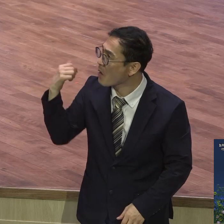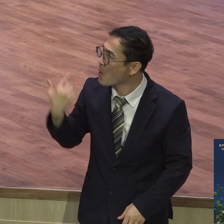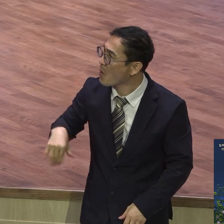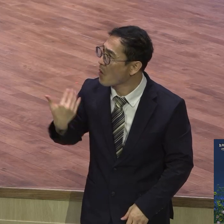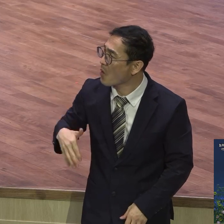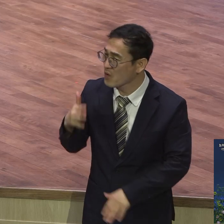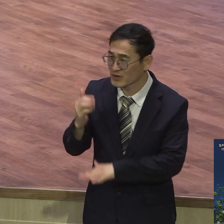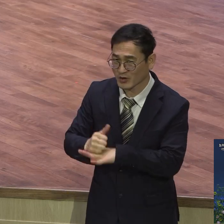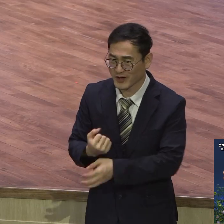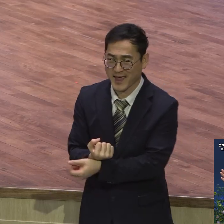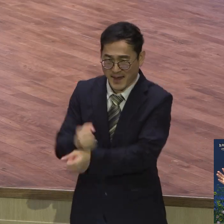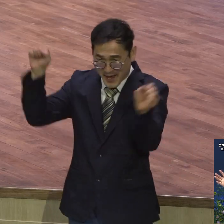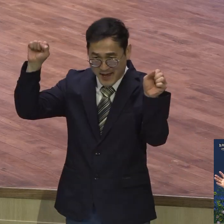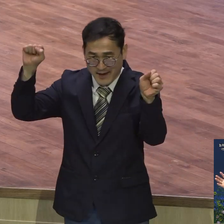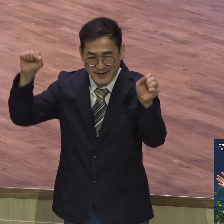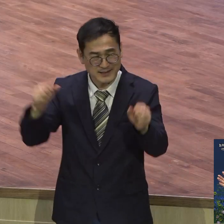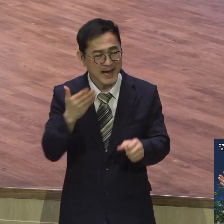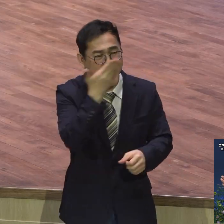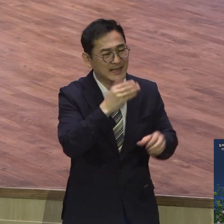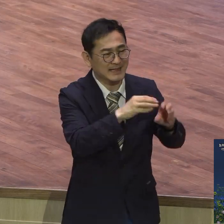행군에서 갑니다.